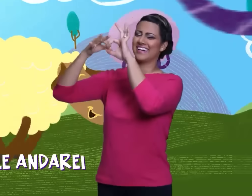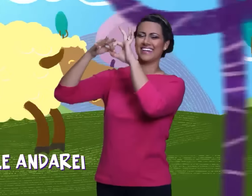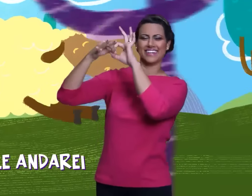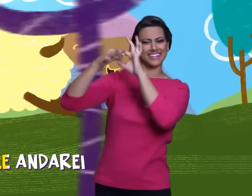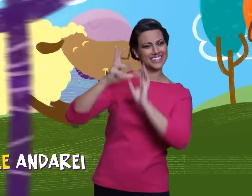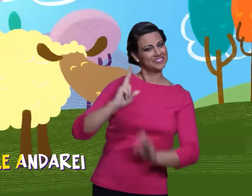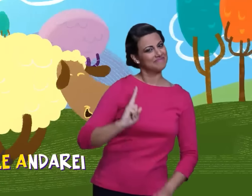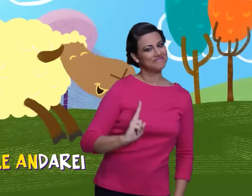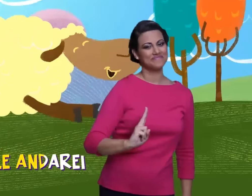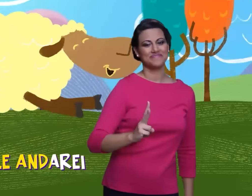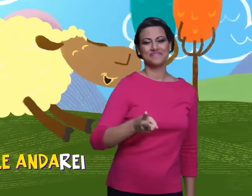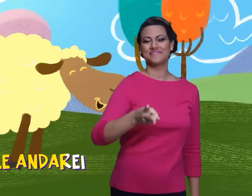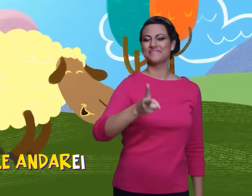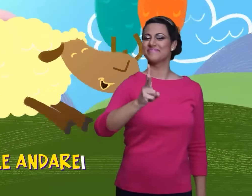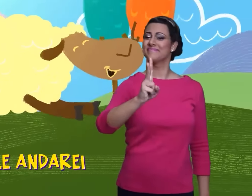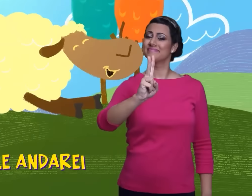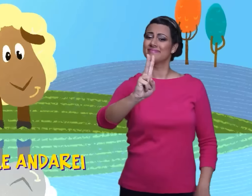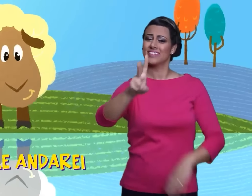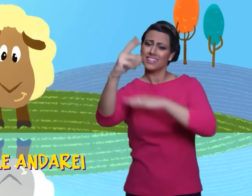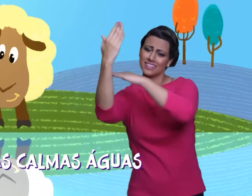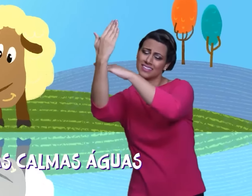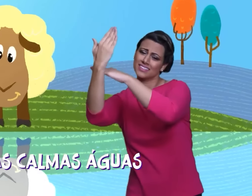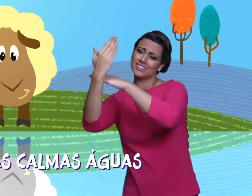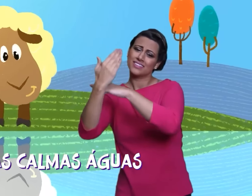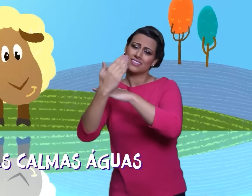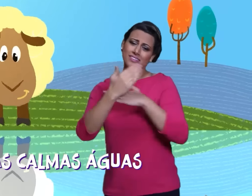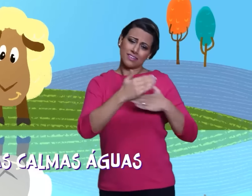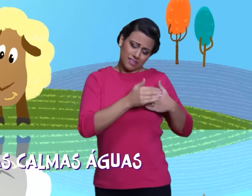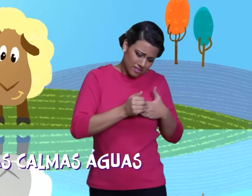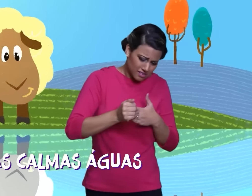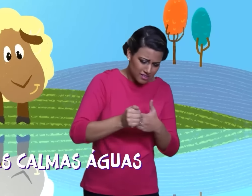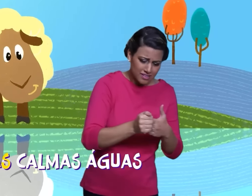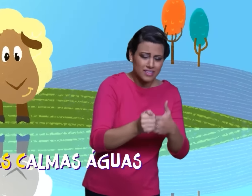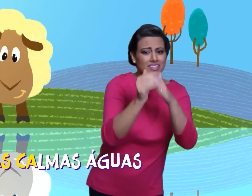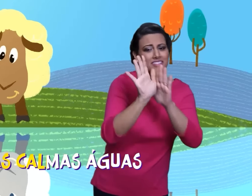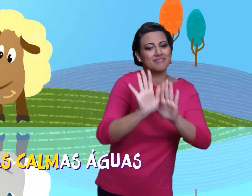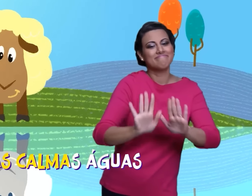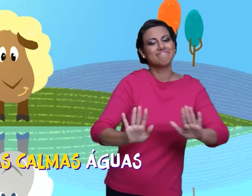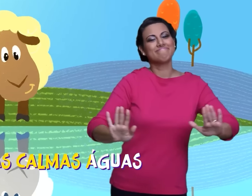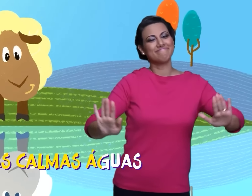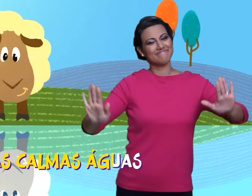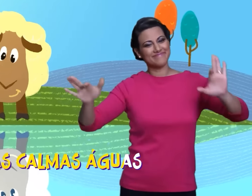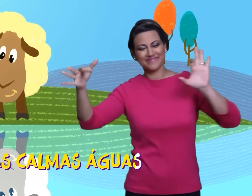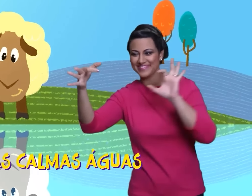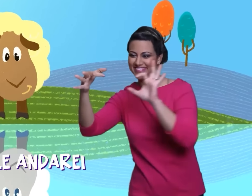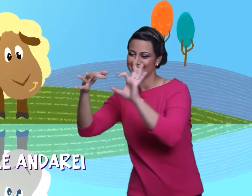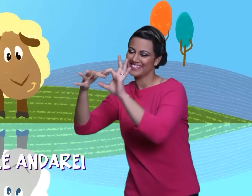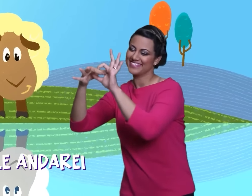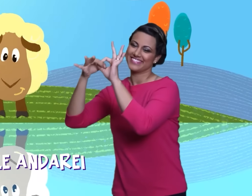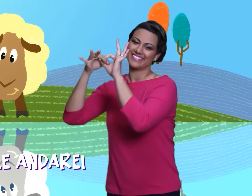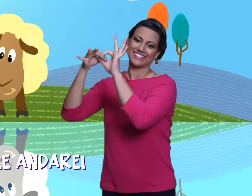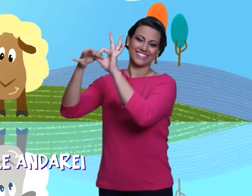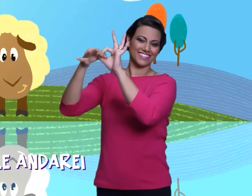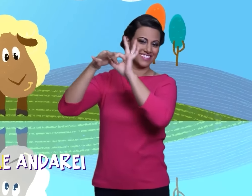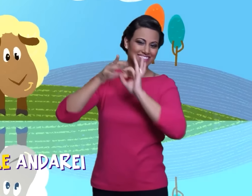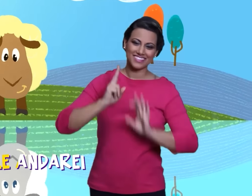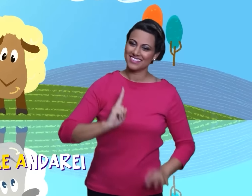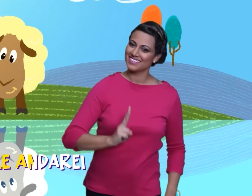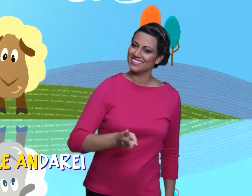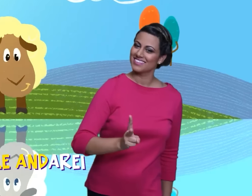Ele andarei. Conduz-me às calmas águas, com